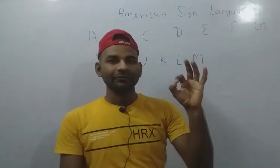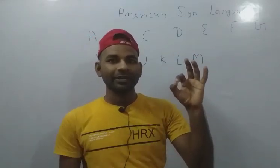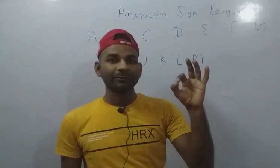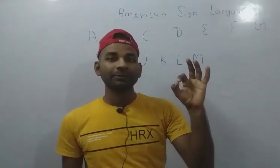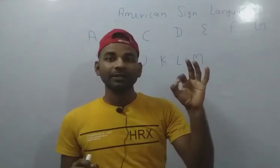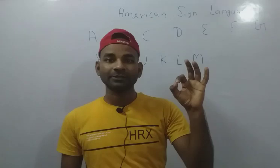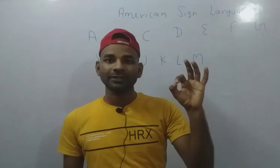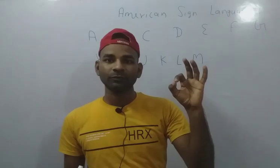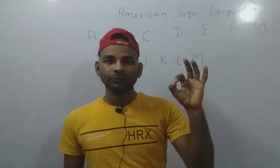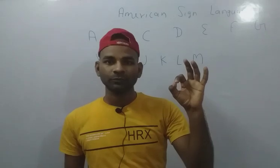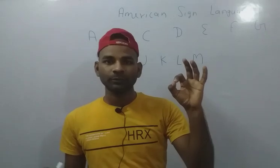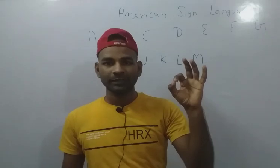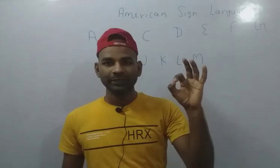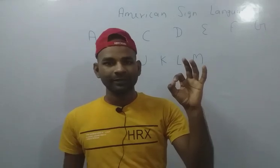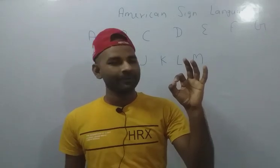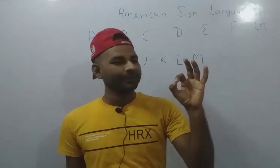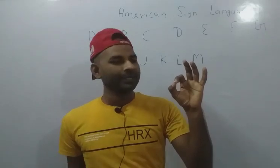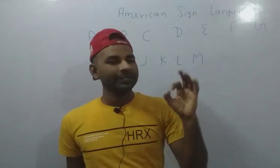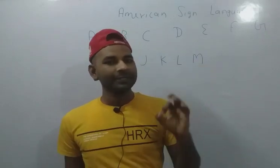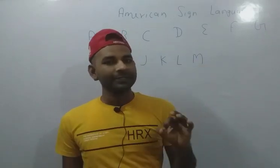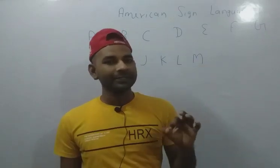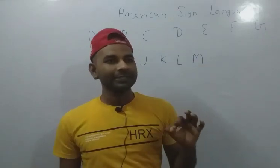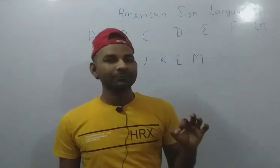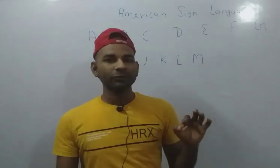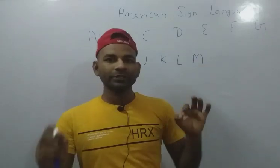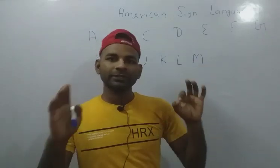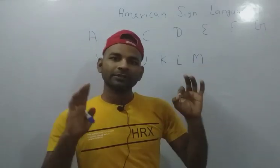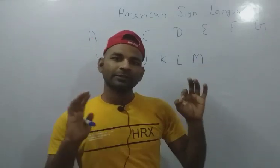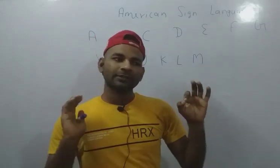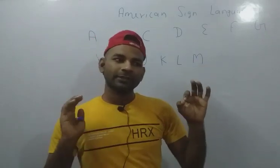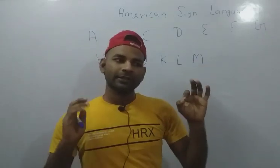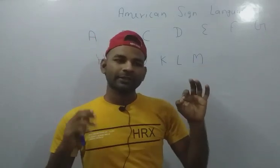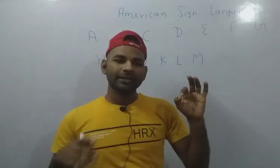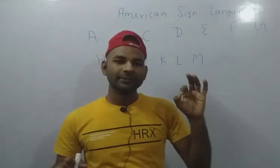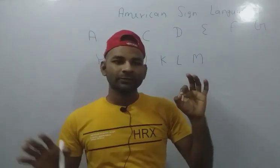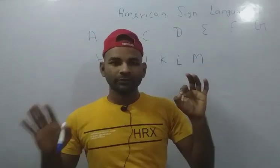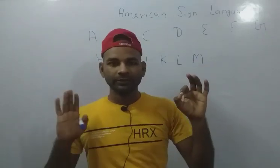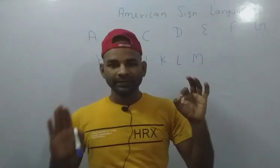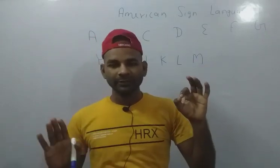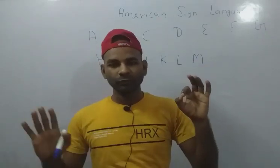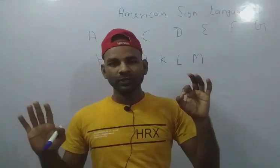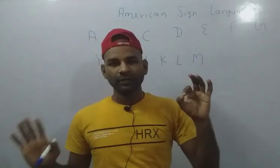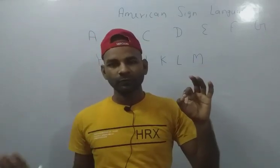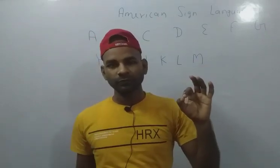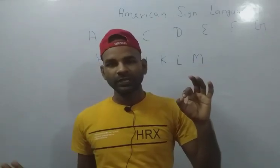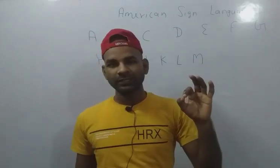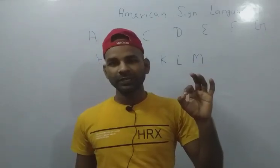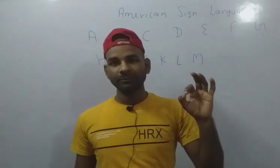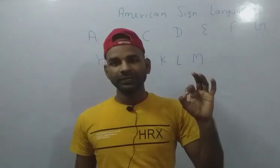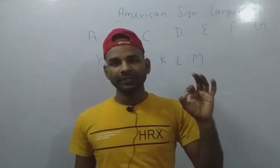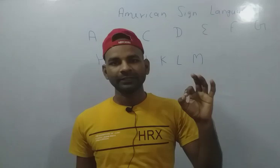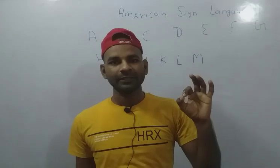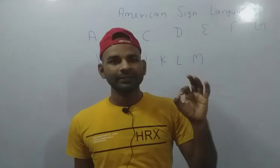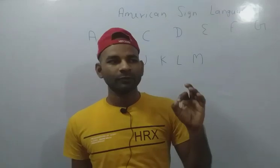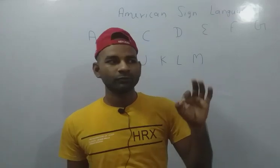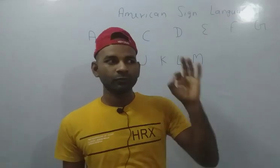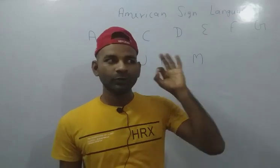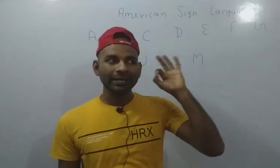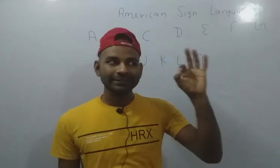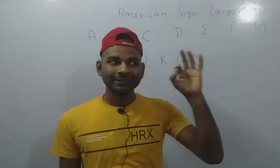फाइन मतलब अच्छा, खूबसूरत, बढ़िया। इसलिए जब कोई कहीं कहीं से कोई कुछ अच्छा काम करके आता है और उसको लोग ऐसे करते